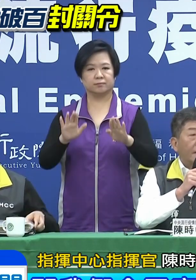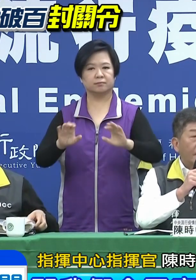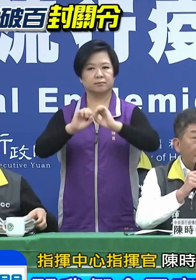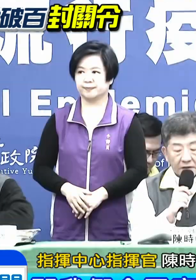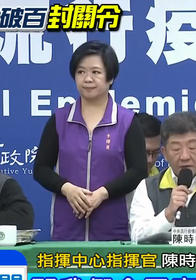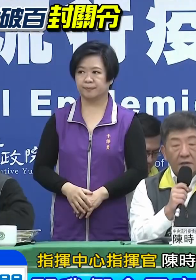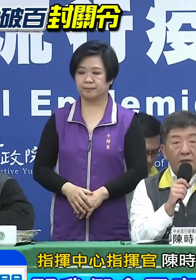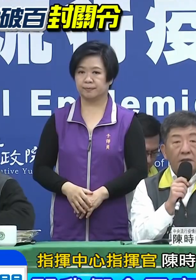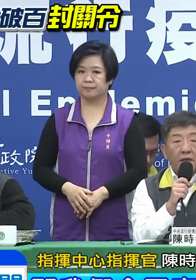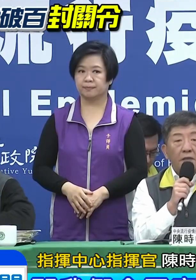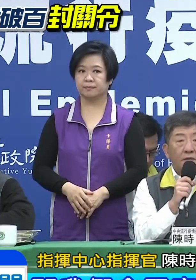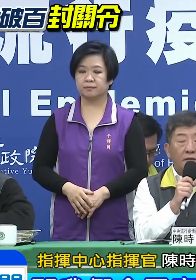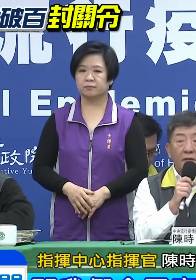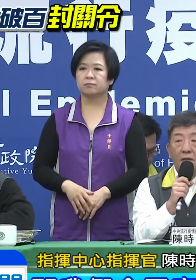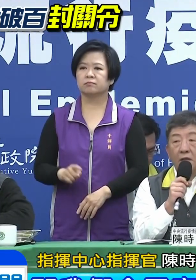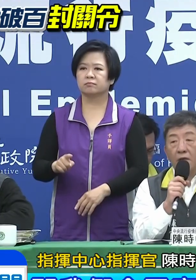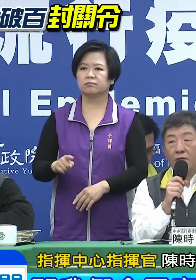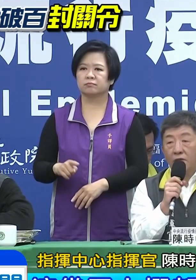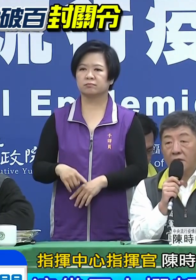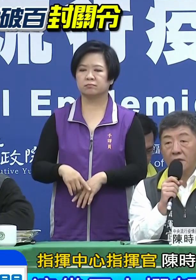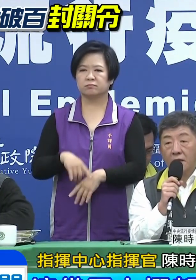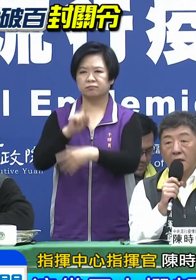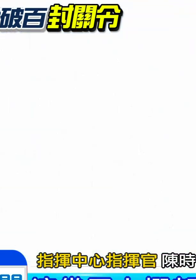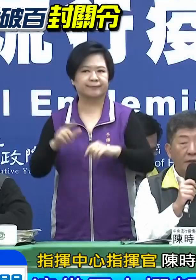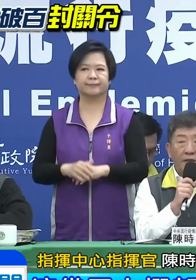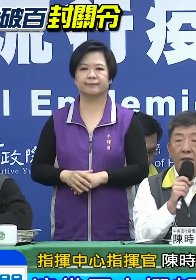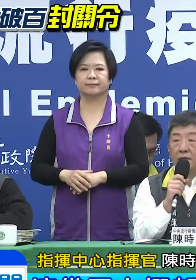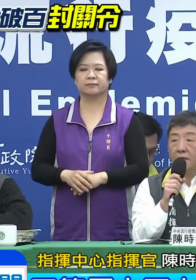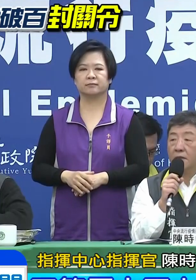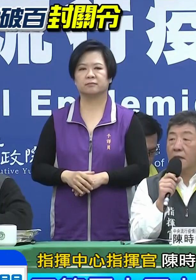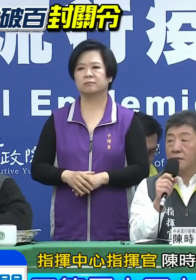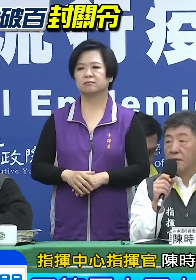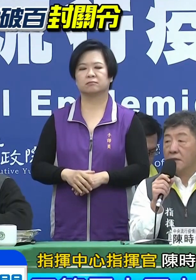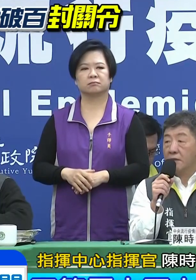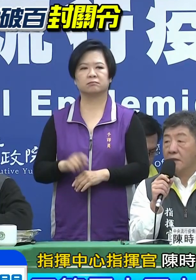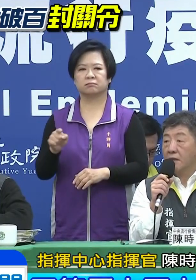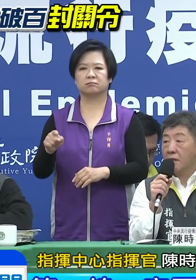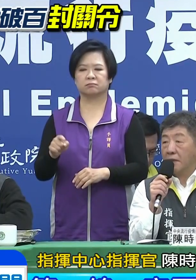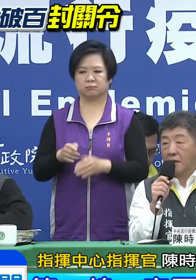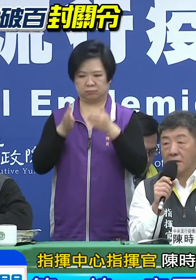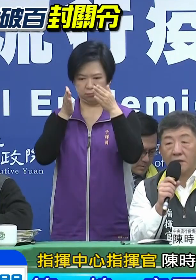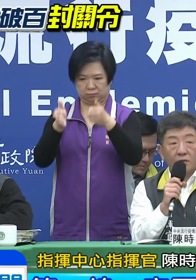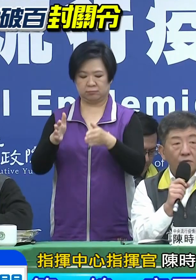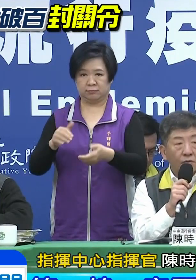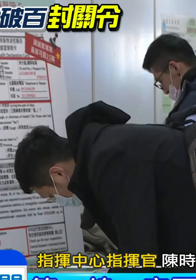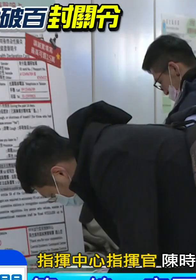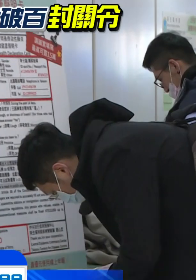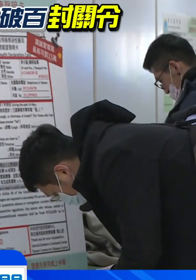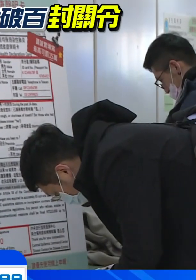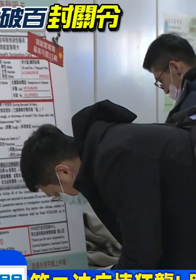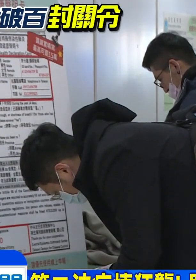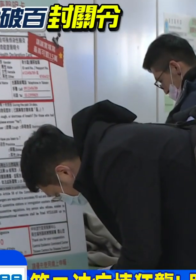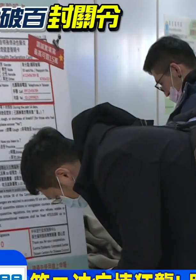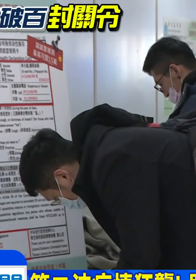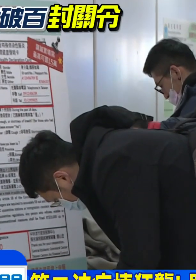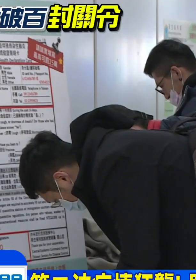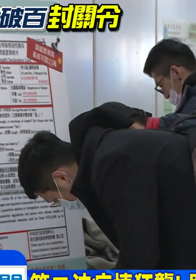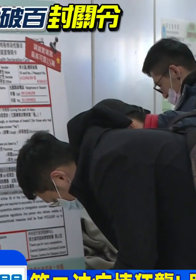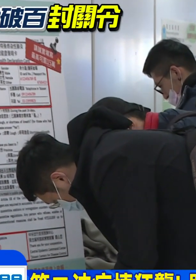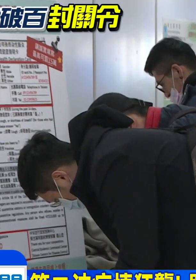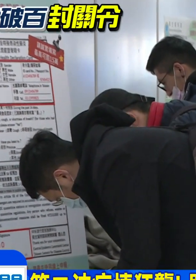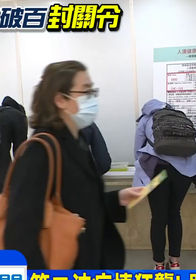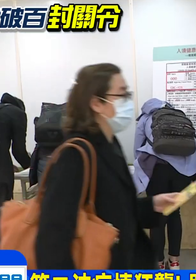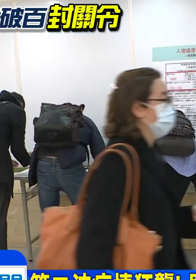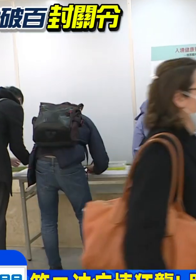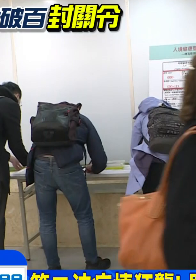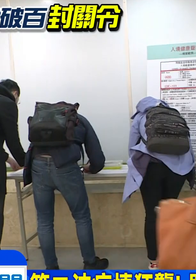布23例，这几天大概都是一个高峰期了，不管压力再大，这第一线一定要把它挺住。 23例新增确诊当